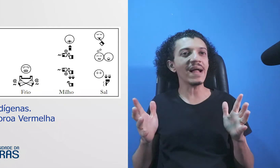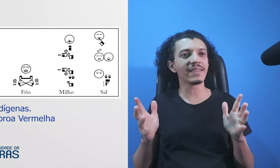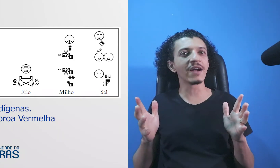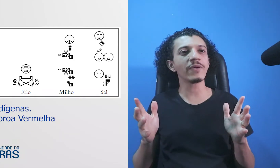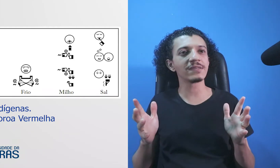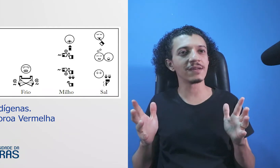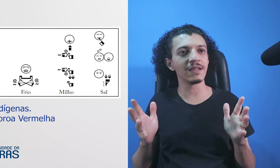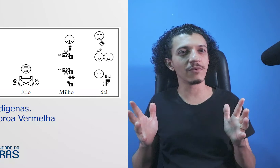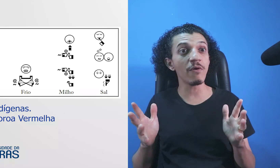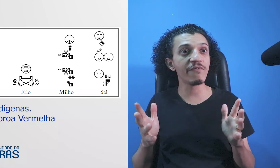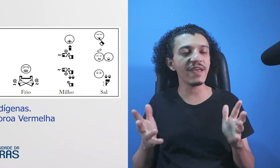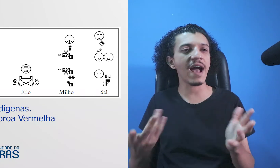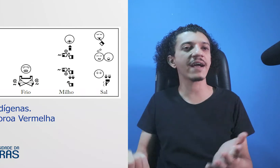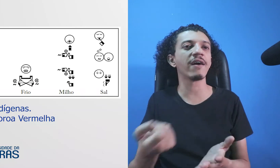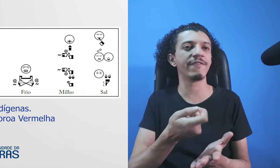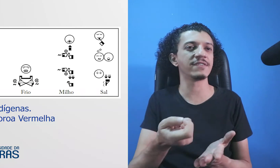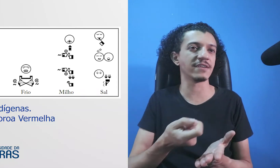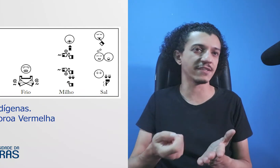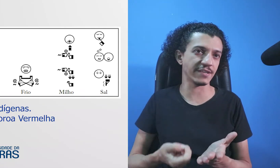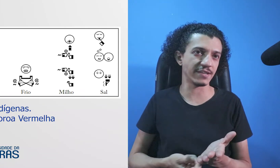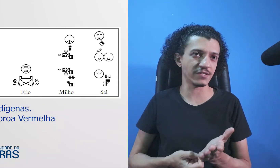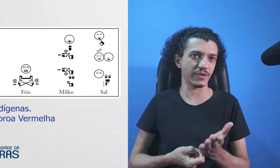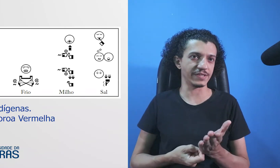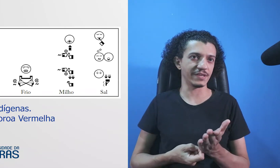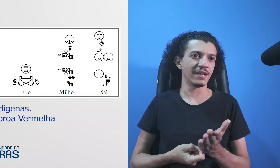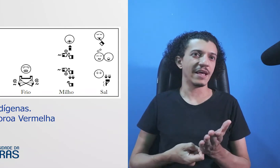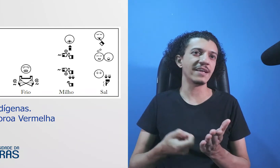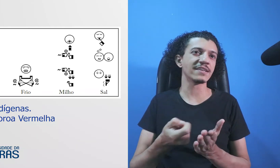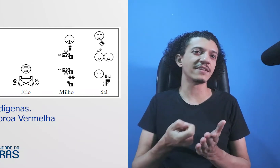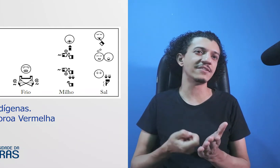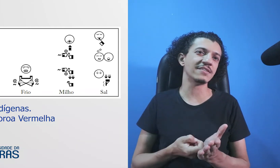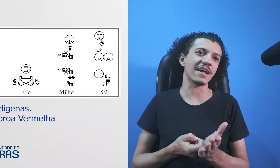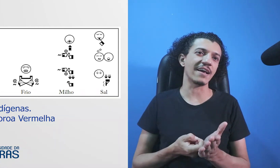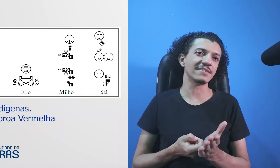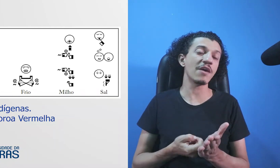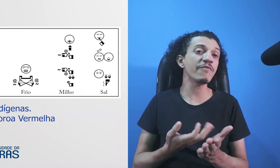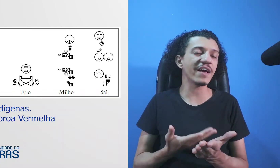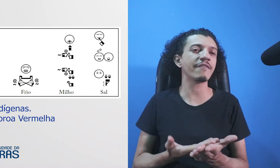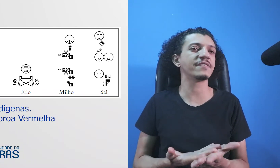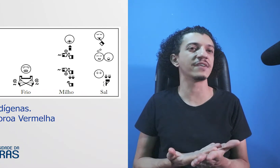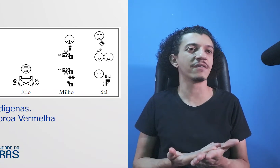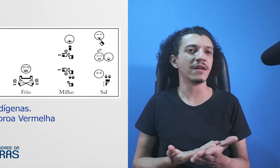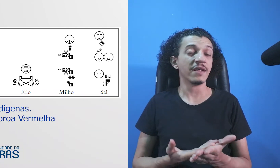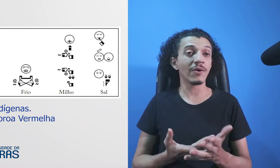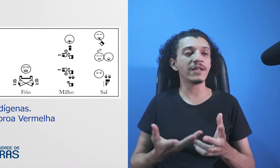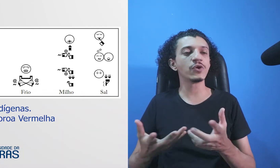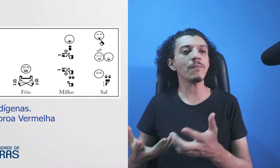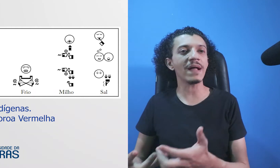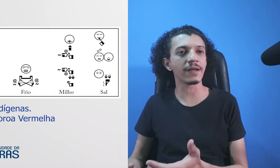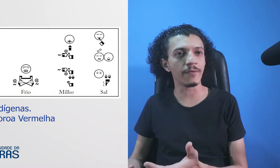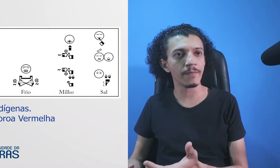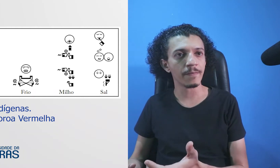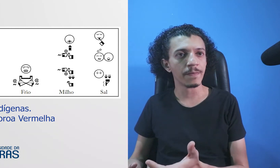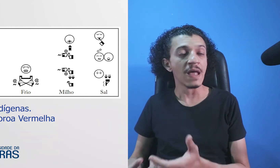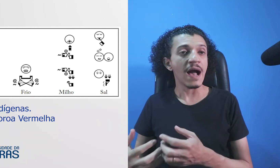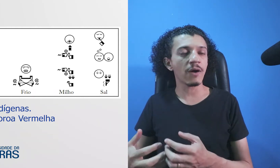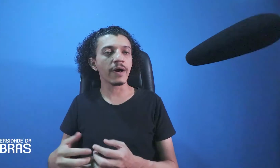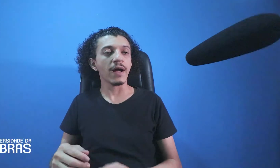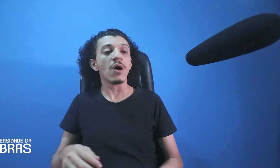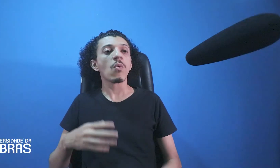padrão nessa língua. Eu vi a Raquel fazendo as transcrições em escrita de sinais. Eu vi ela fazendo. Então ali tinha um padrão. Agora,